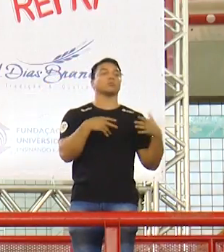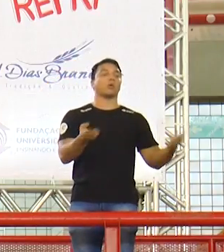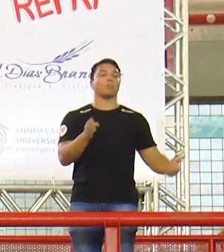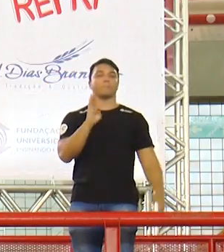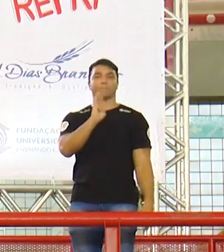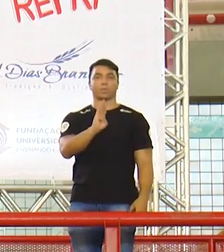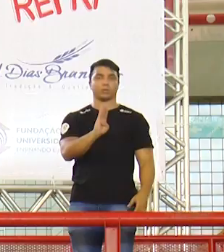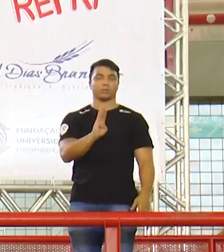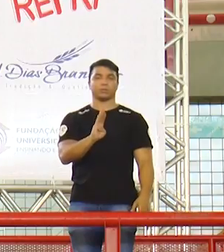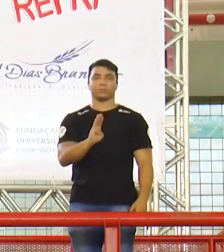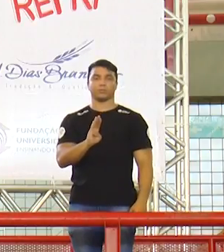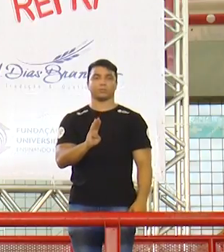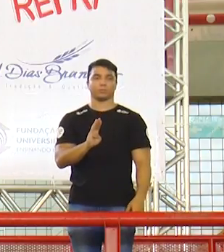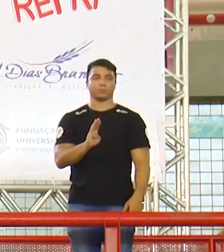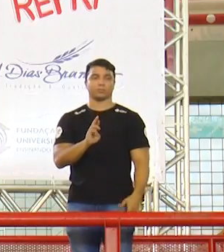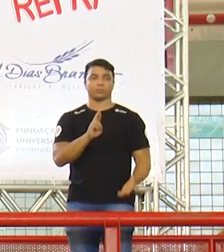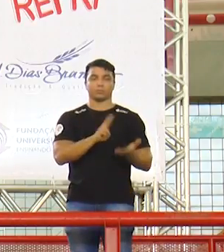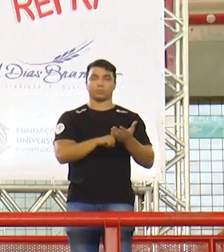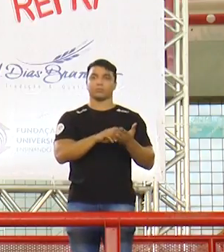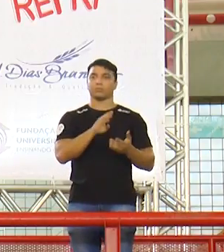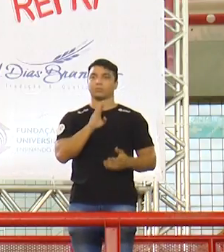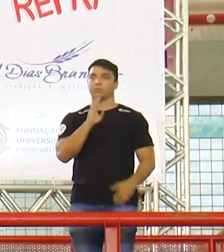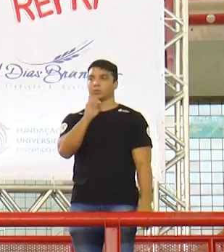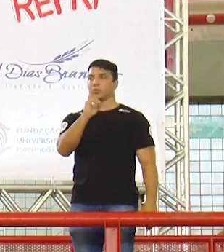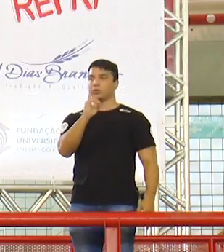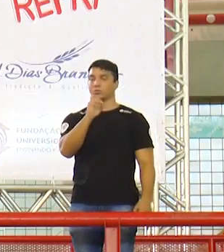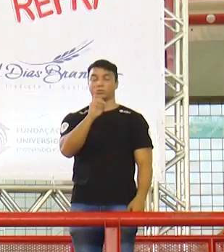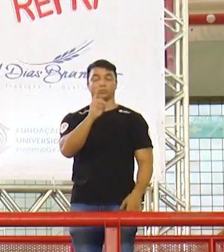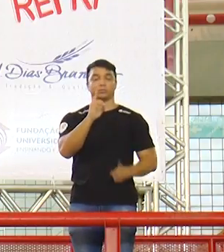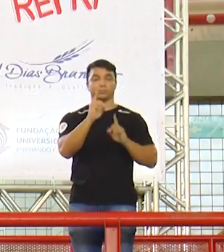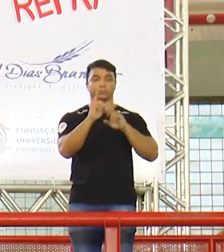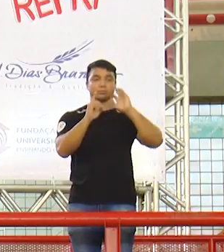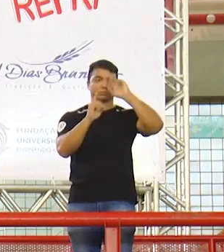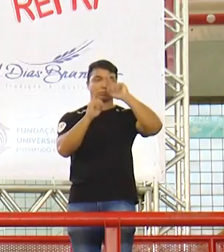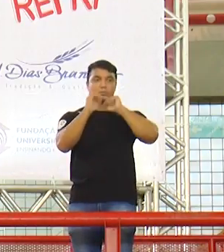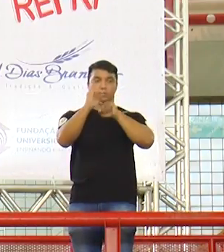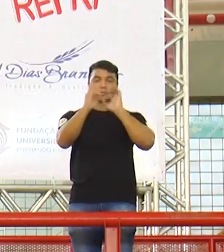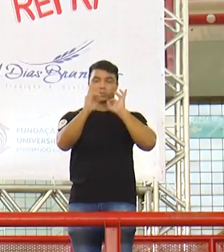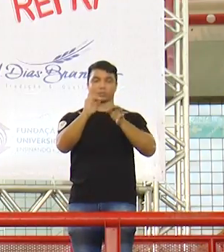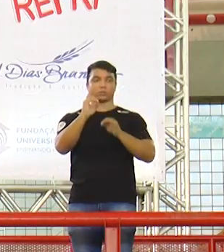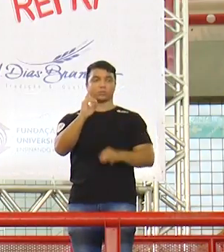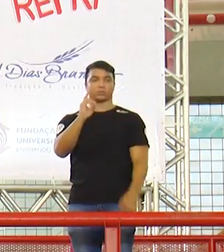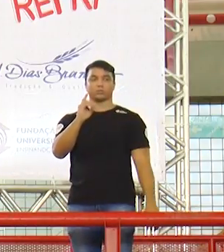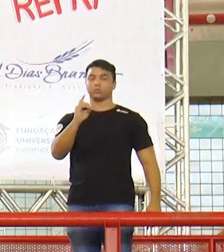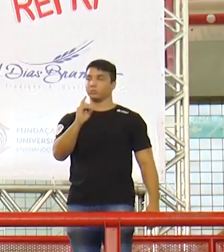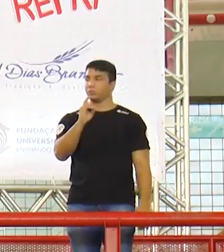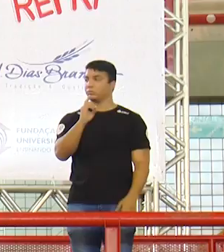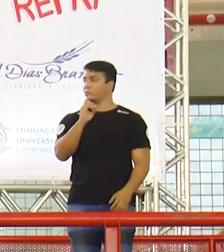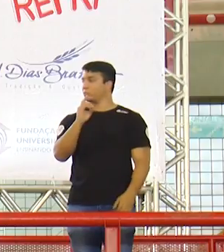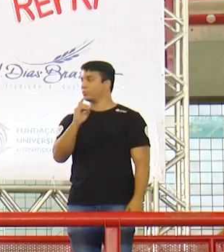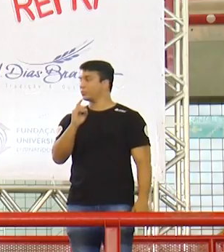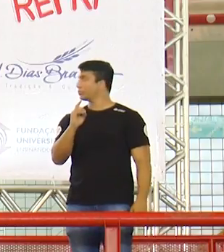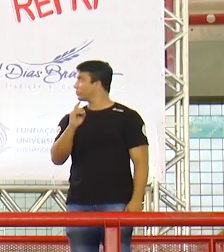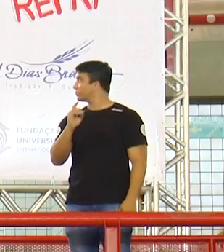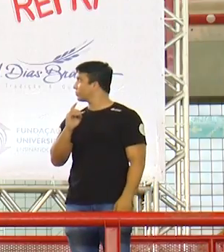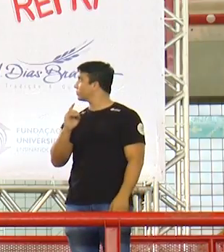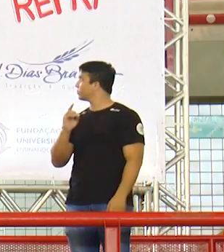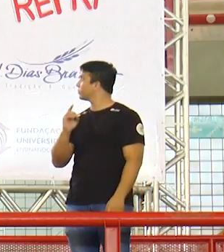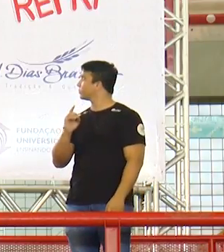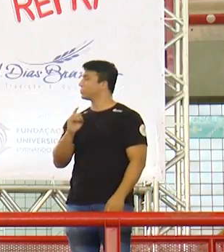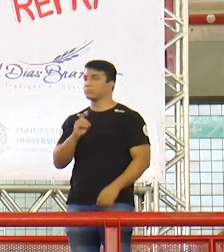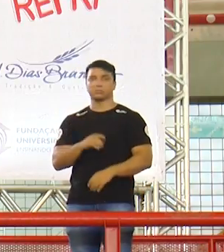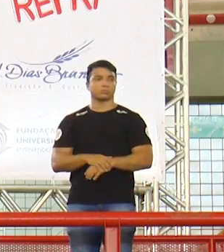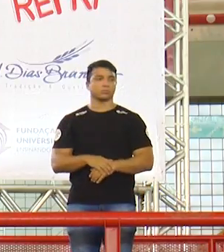alternativa D. Alternativa D de Deus, segundo minha amiga. Muito bem. Deixa eu perguntar